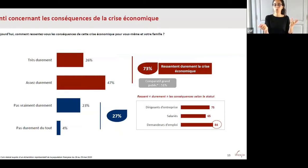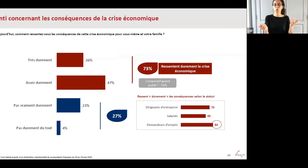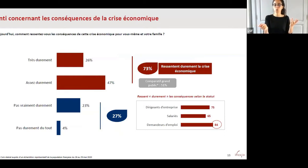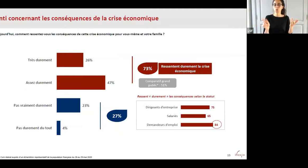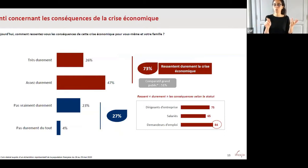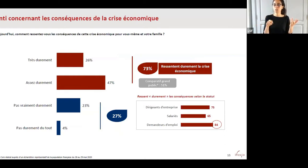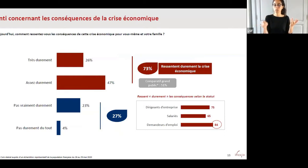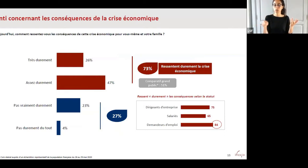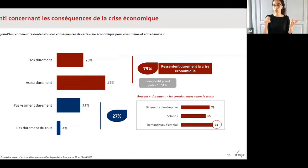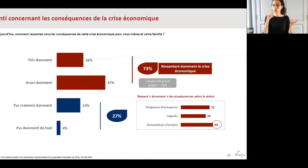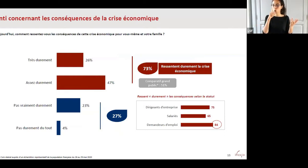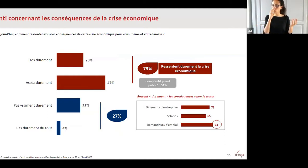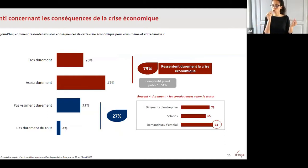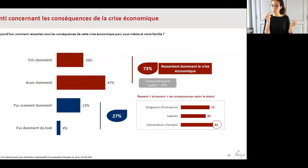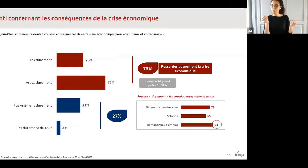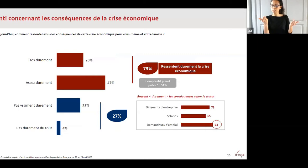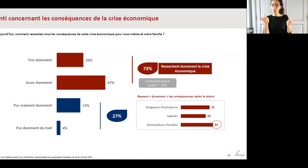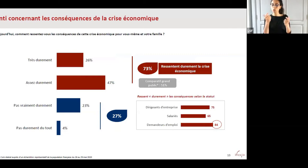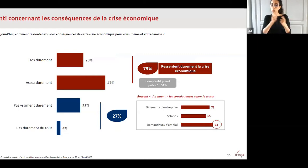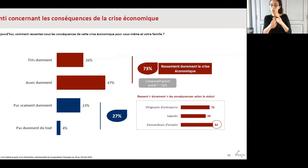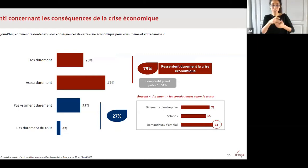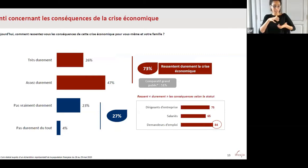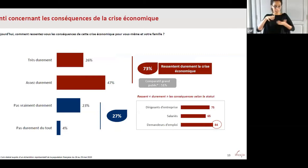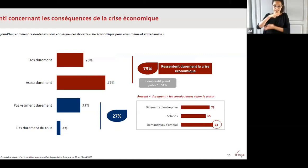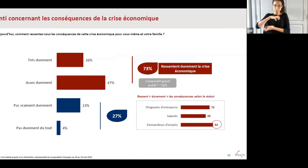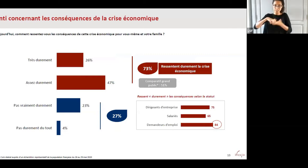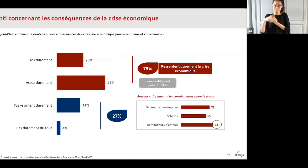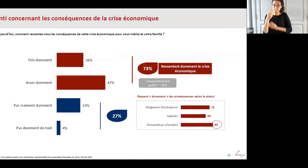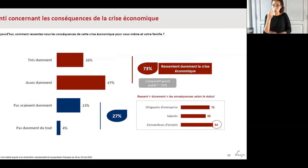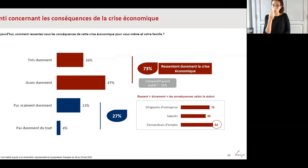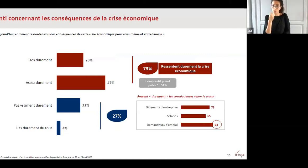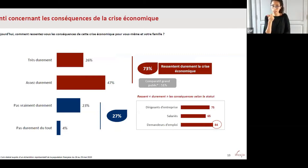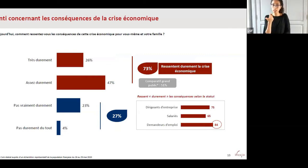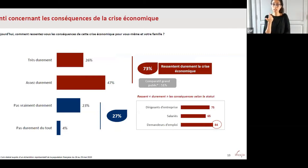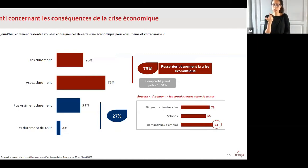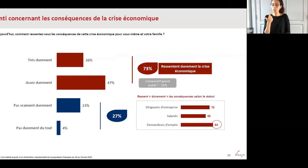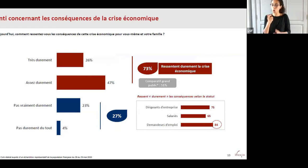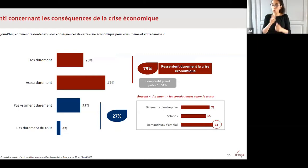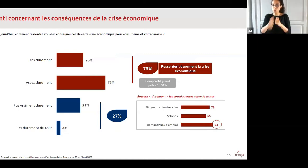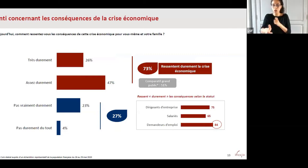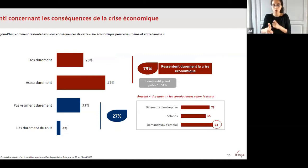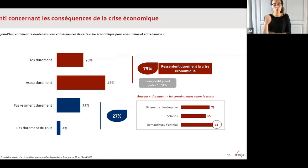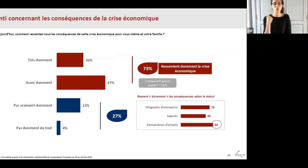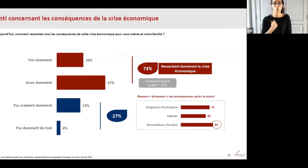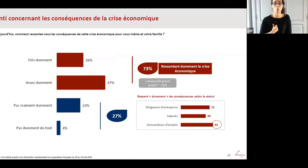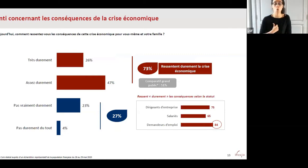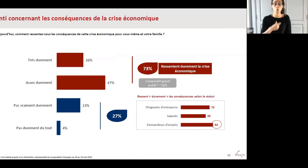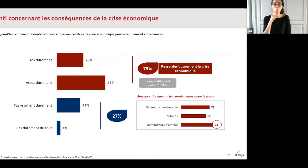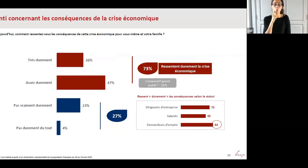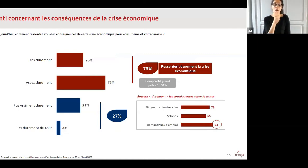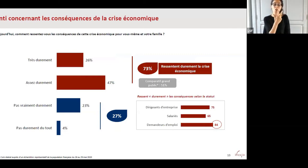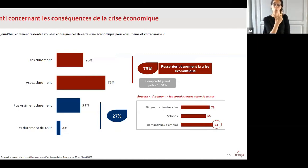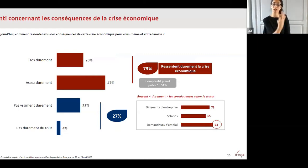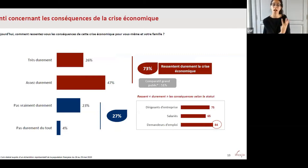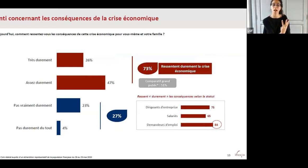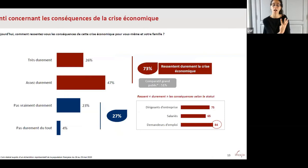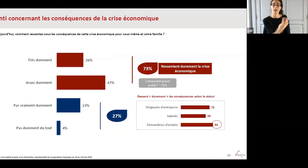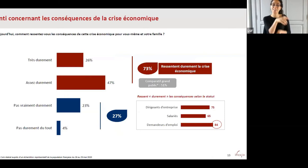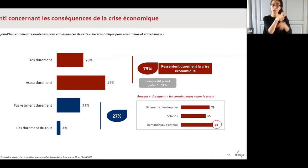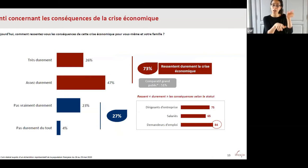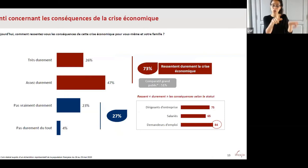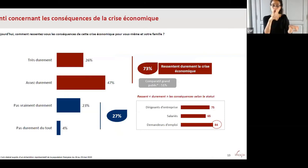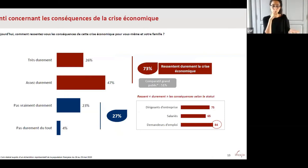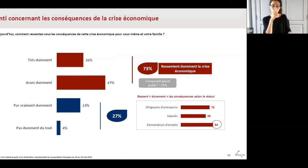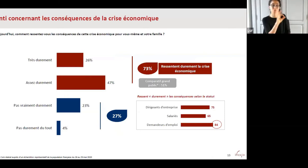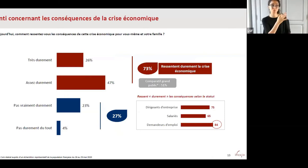le ressenti des conséquences de cette crise économique est particulièrement fort. 3/4, un peu moins, ressentent durement